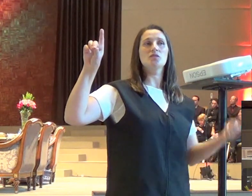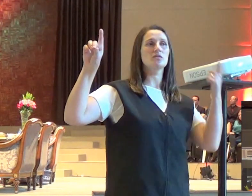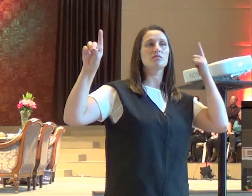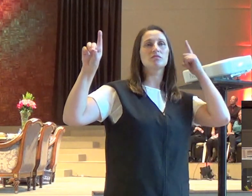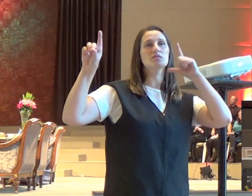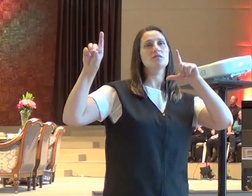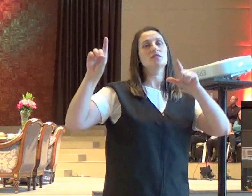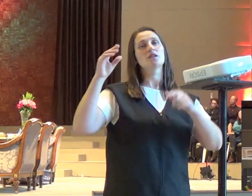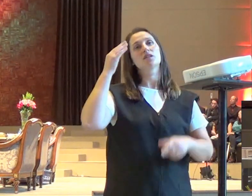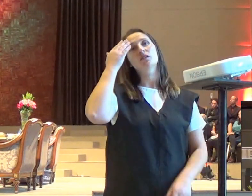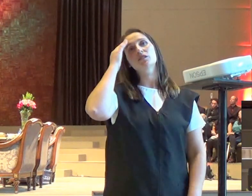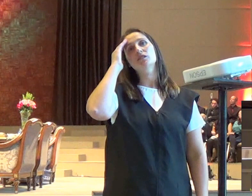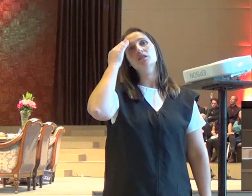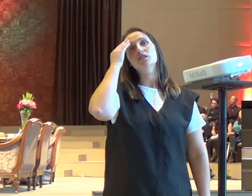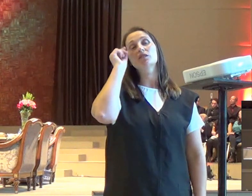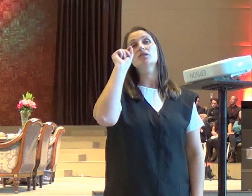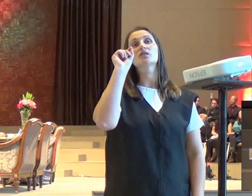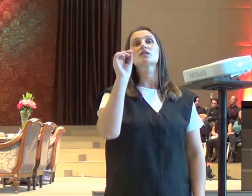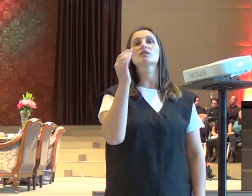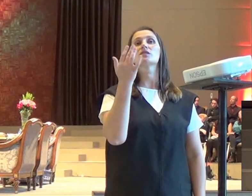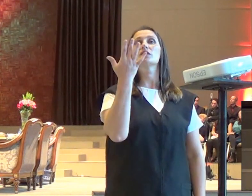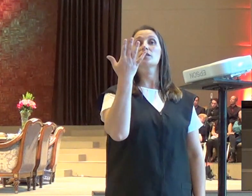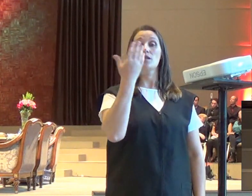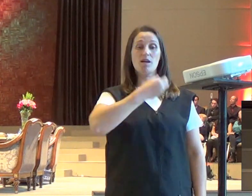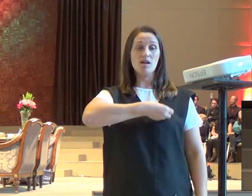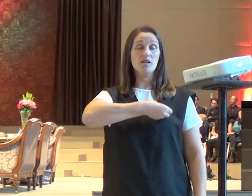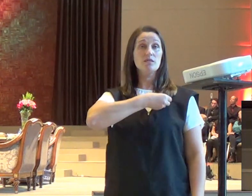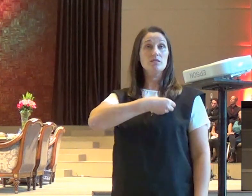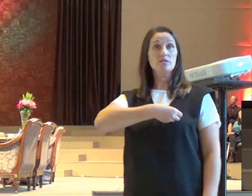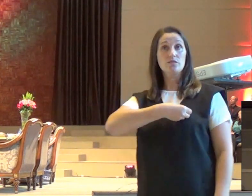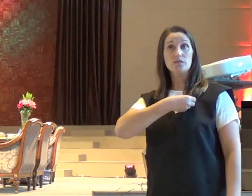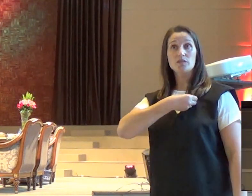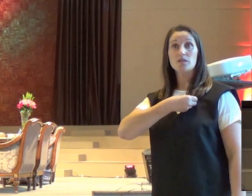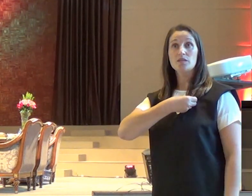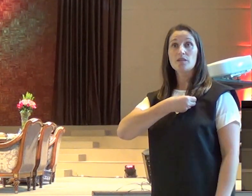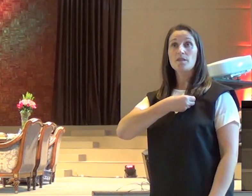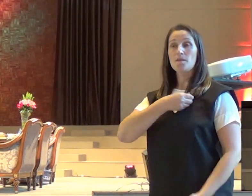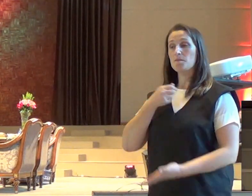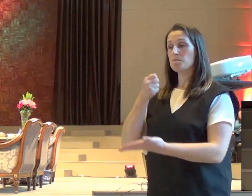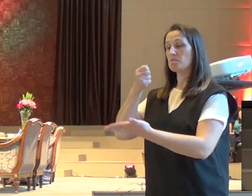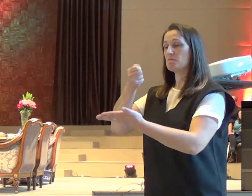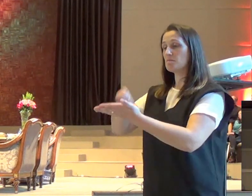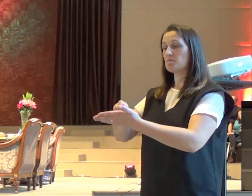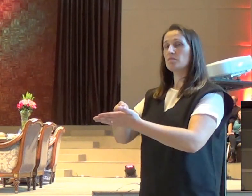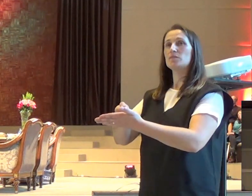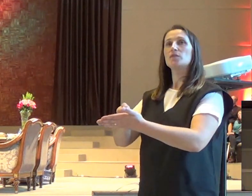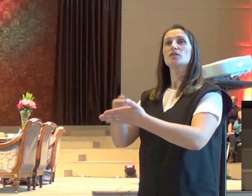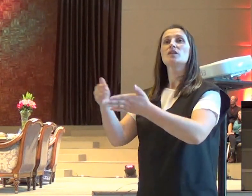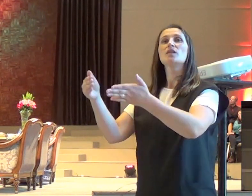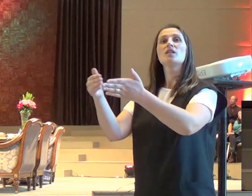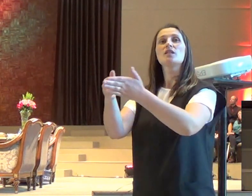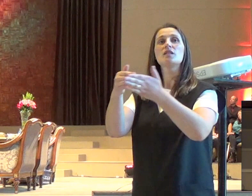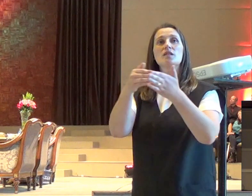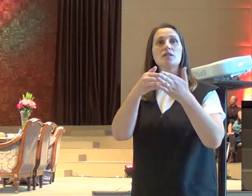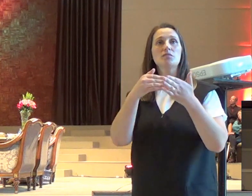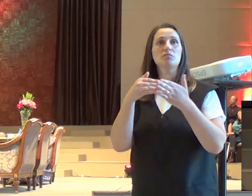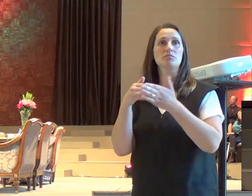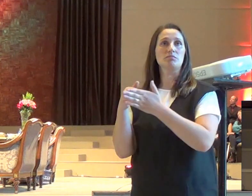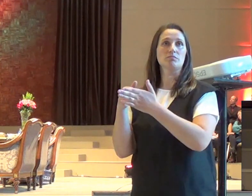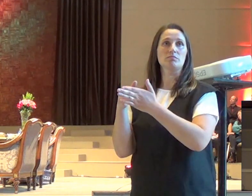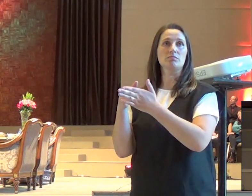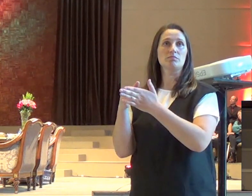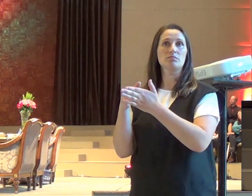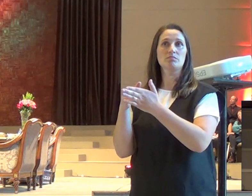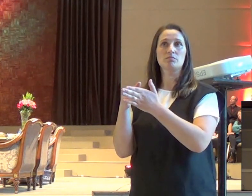o que vai acontecer? a vida vai impor os limites que os pais não impuseram